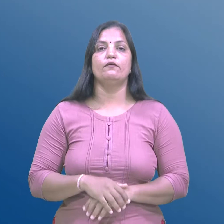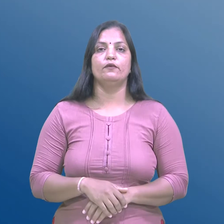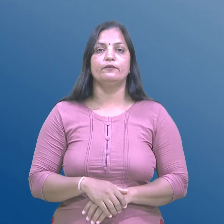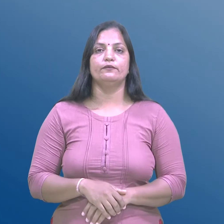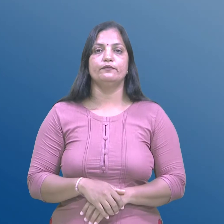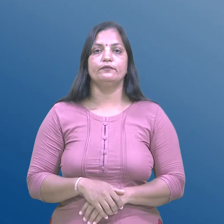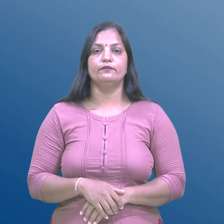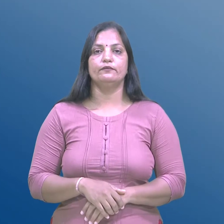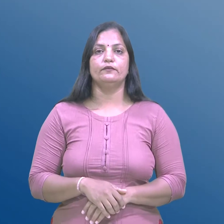સડક,